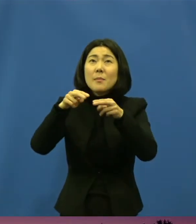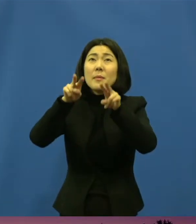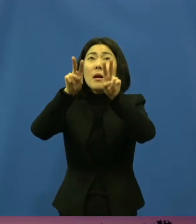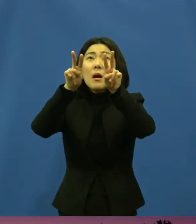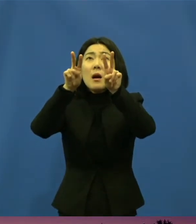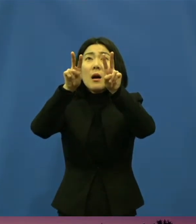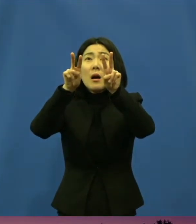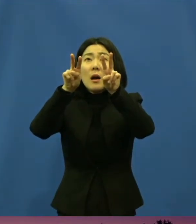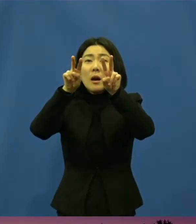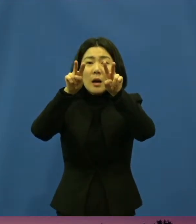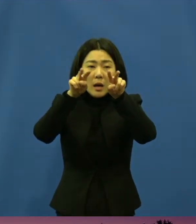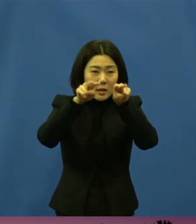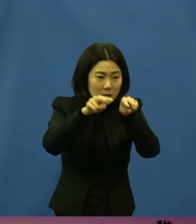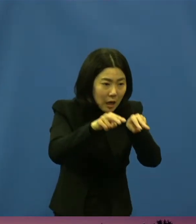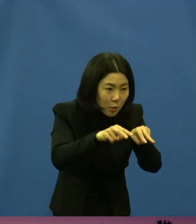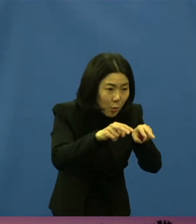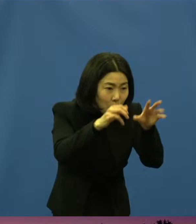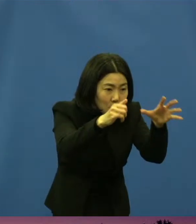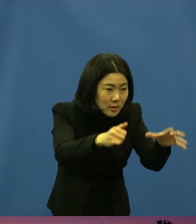안목의 정욕이